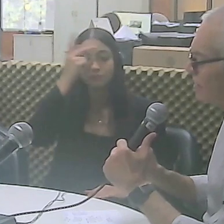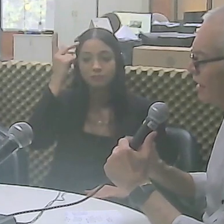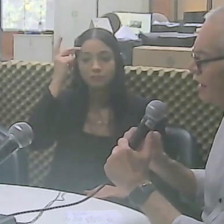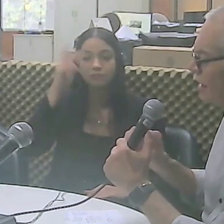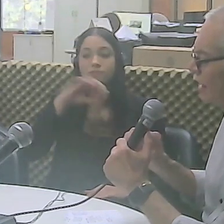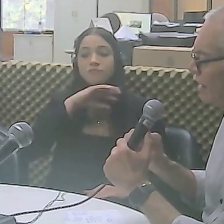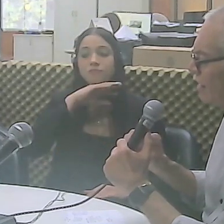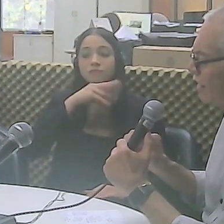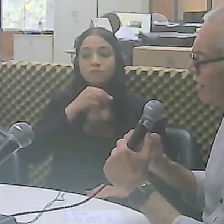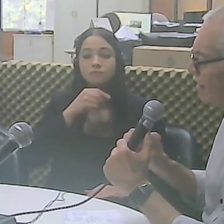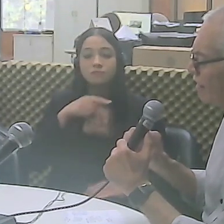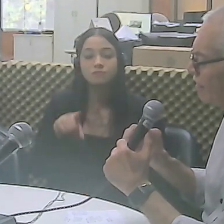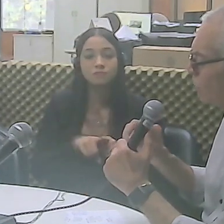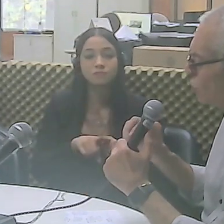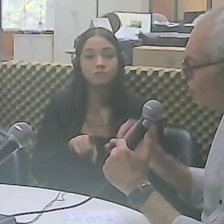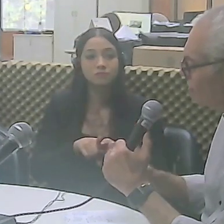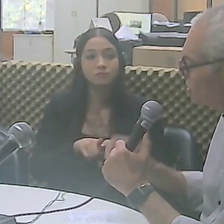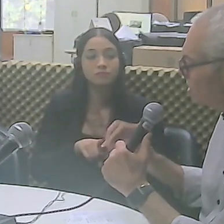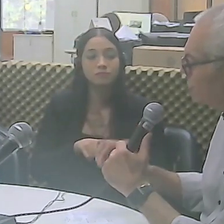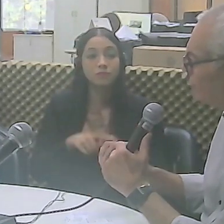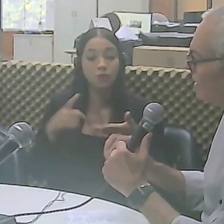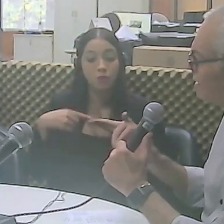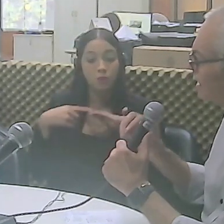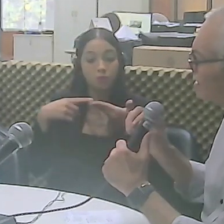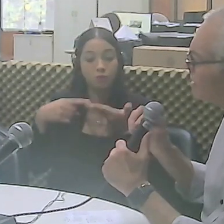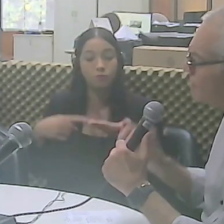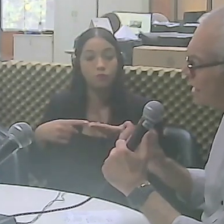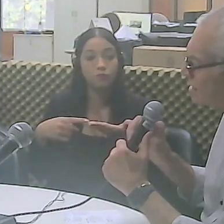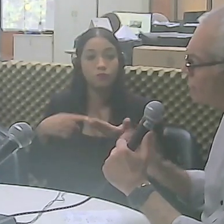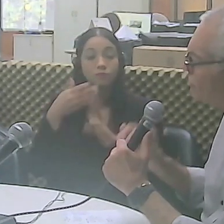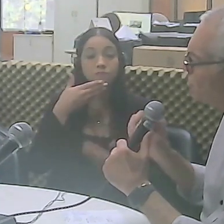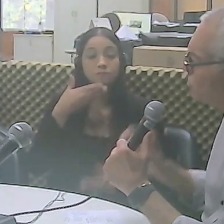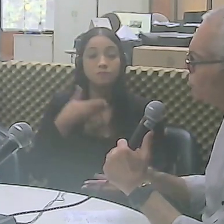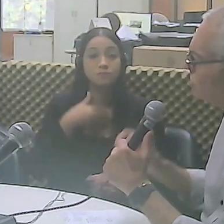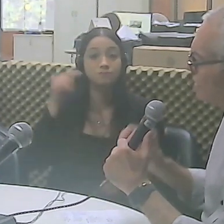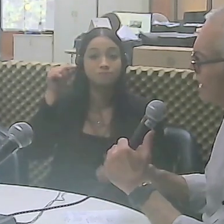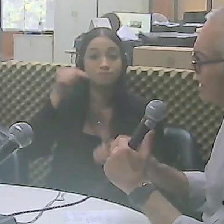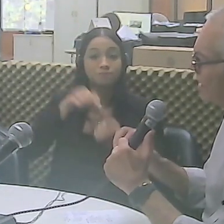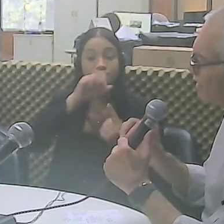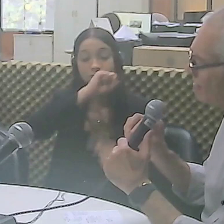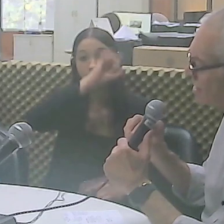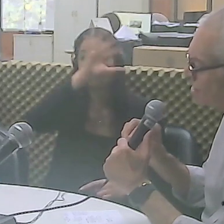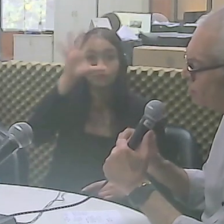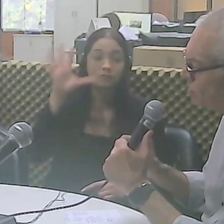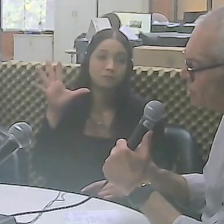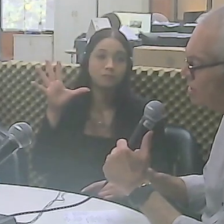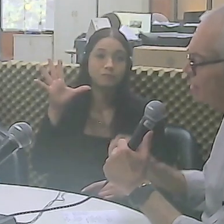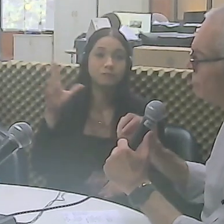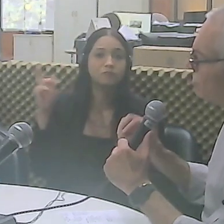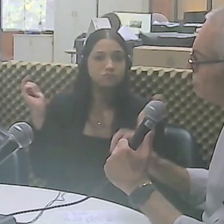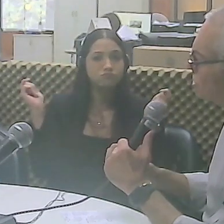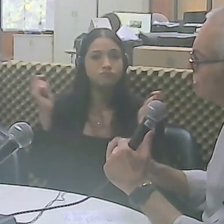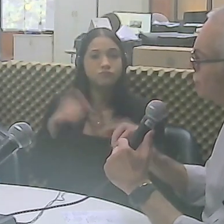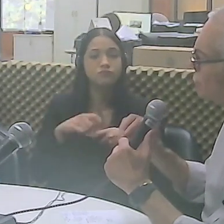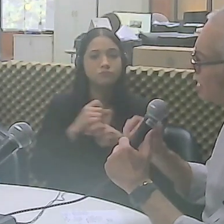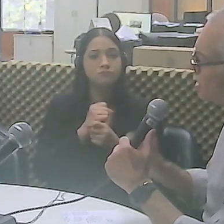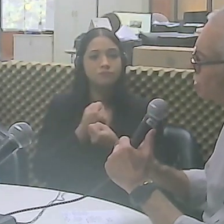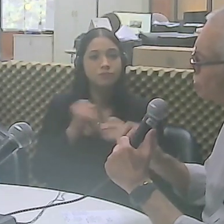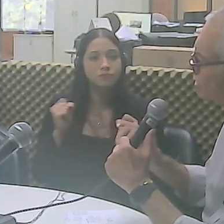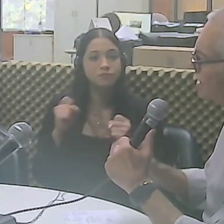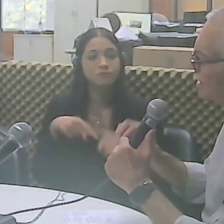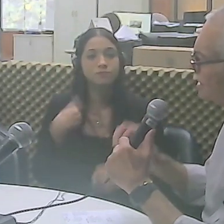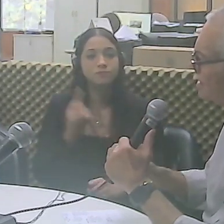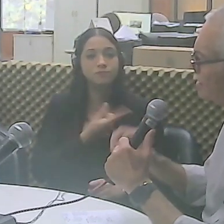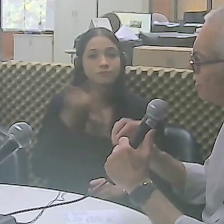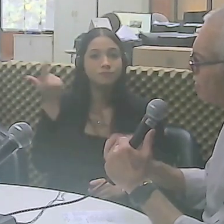Leão, no convite que me fez, a determinação foi muito clara, é para fazer o possível e o impossível para que a